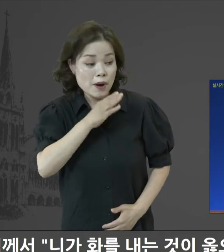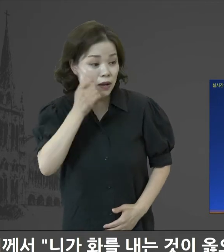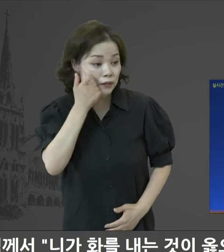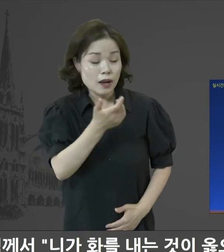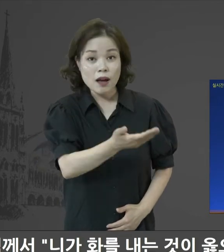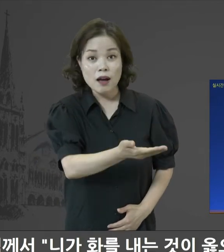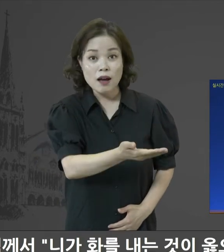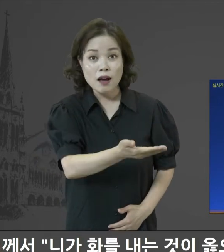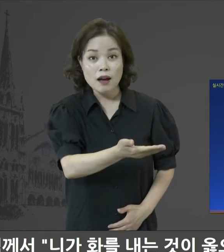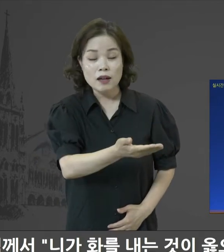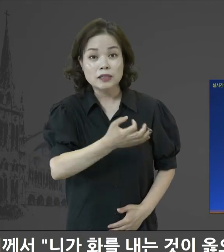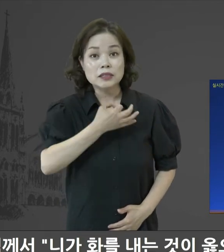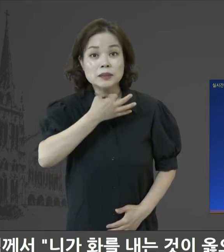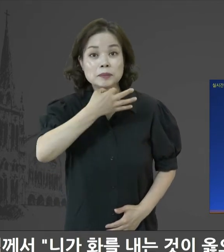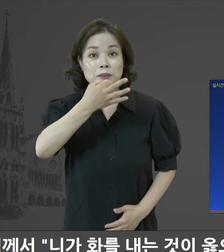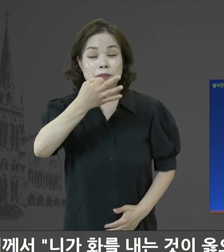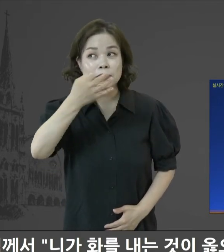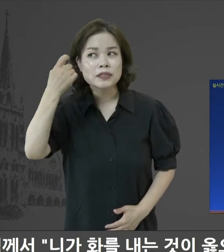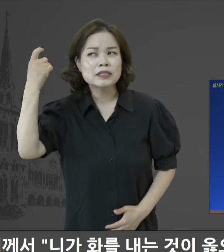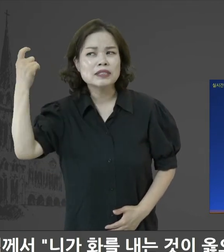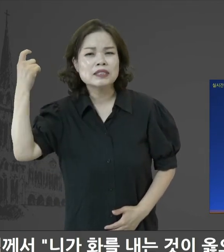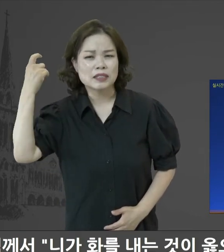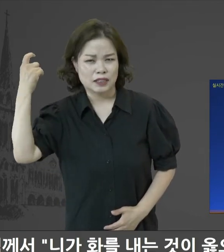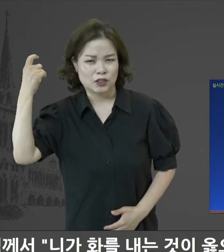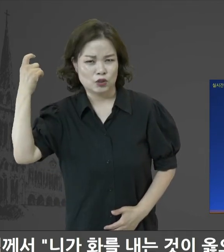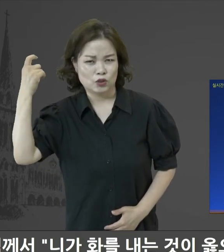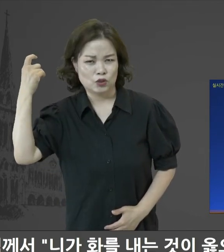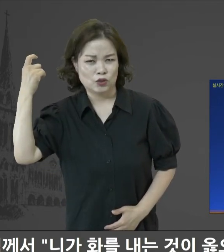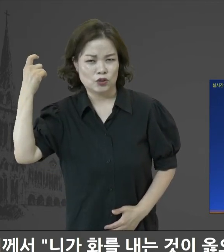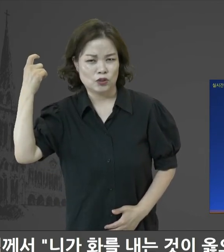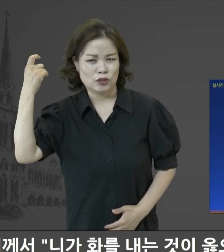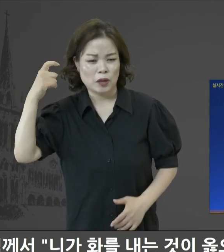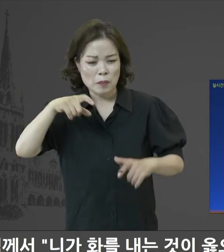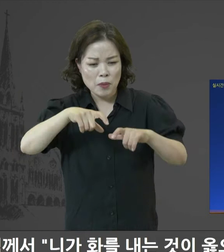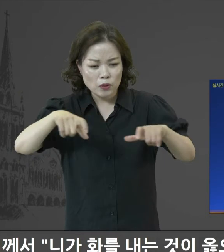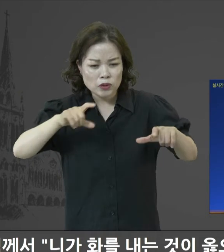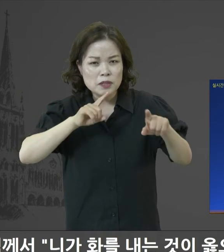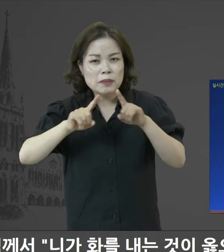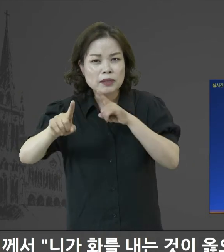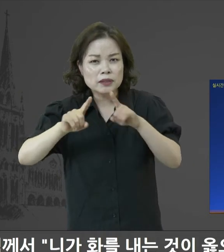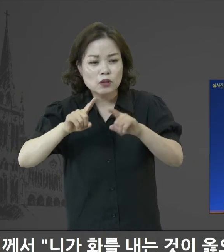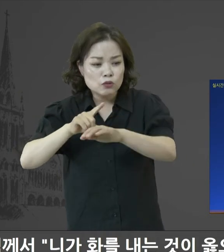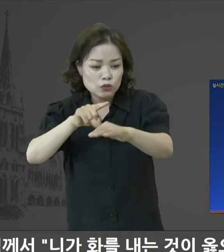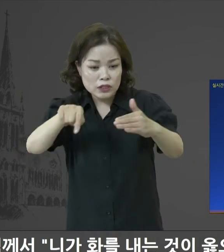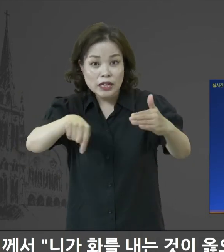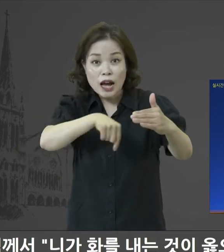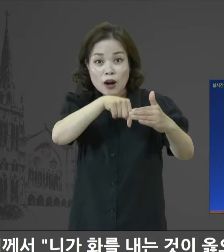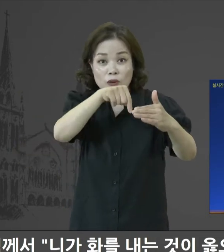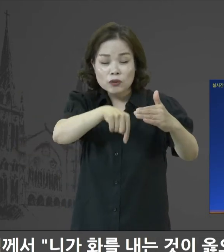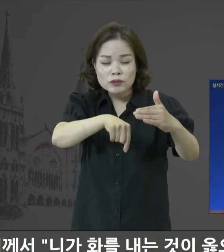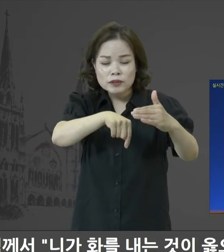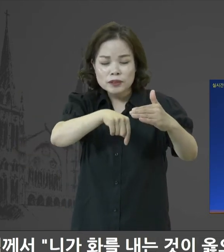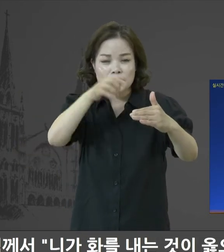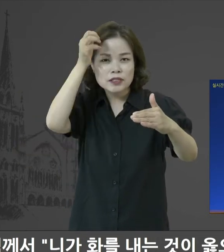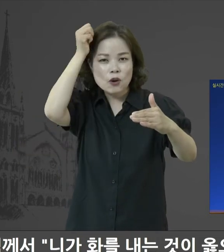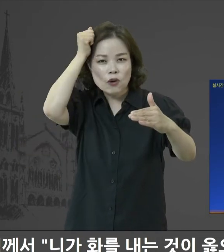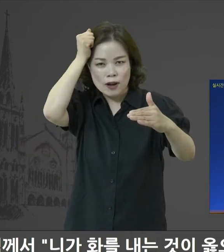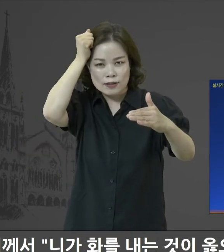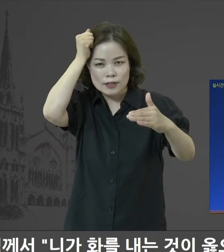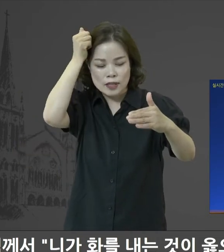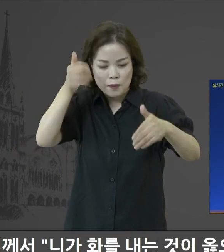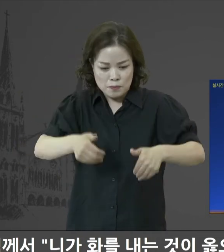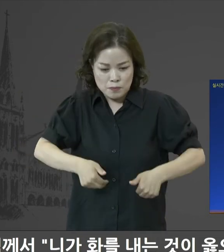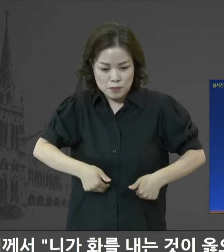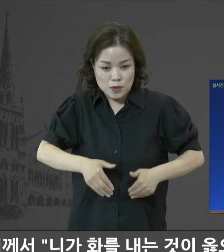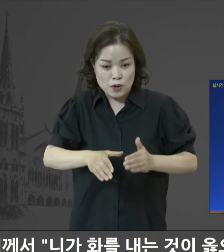옳으냐? 이 음성을 들을 수 있기를, 평소에 그 말씀을 우리 가운데 담아두는, 그래서